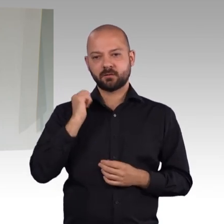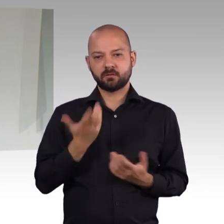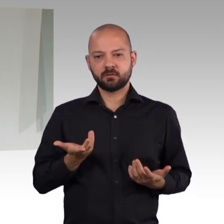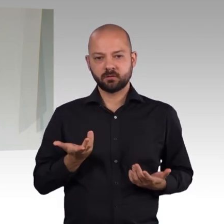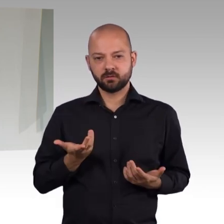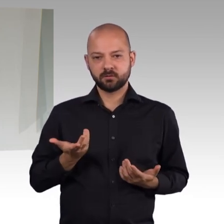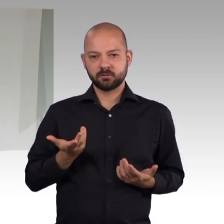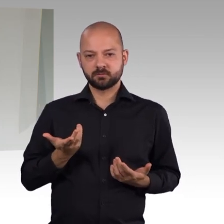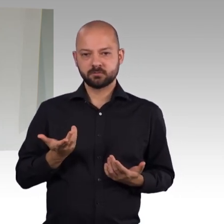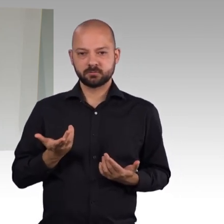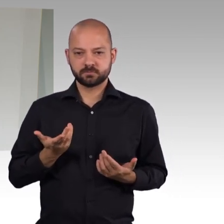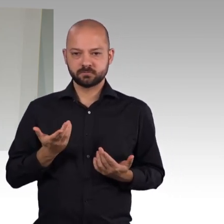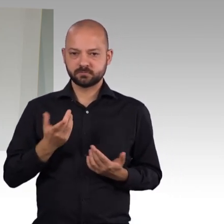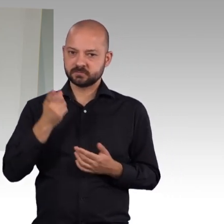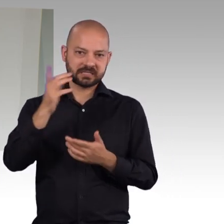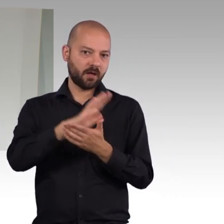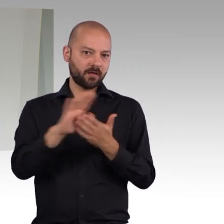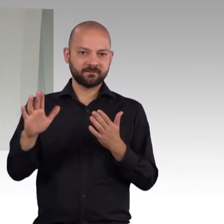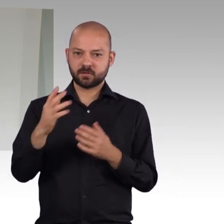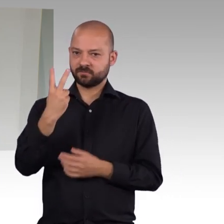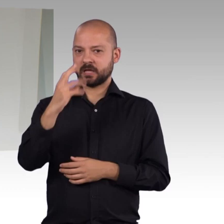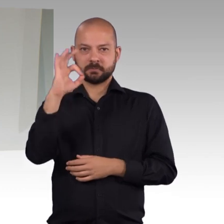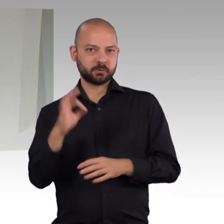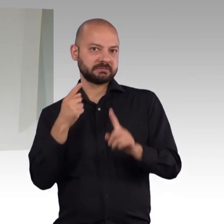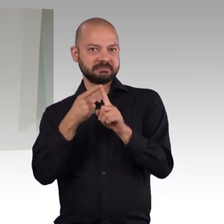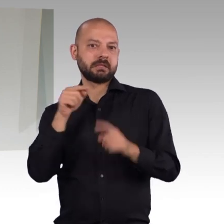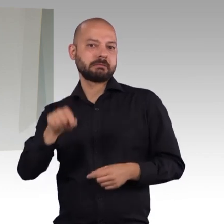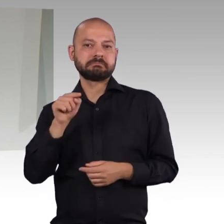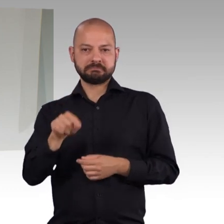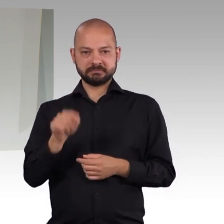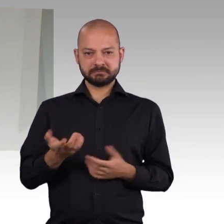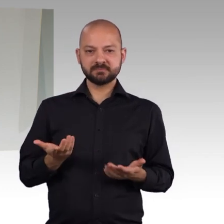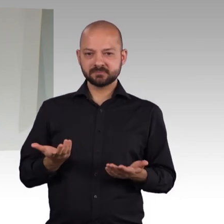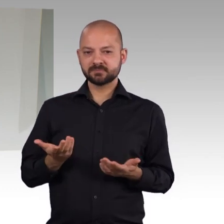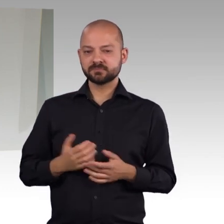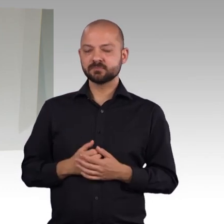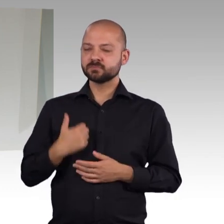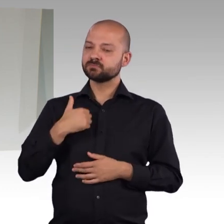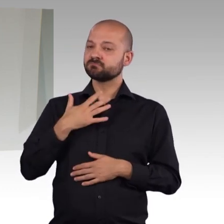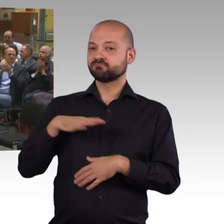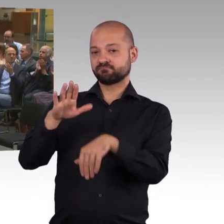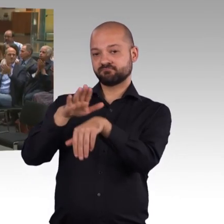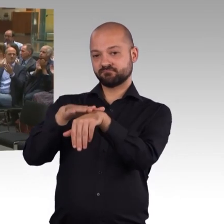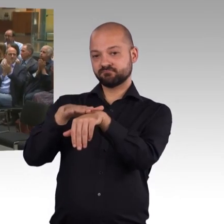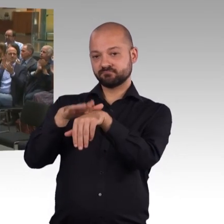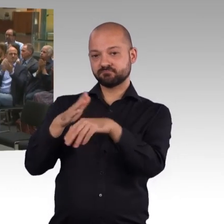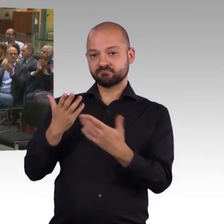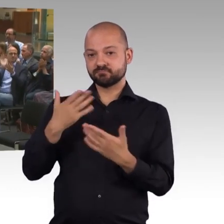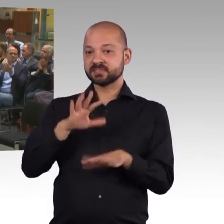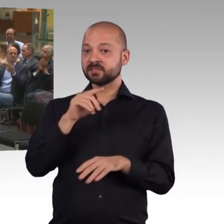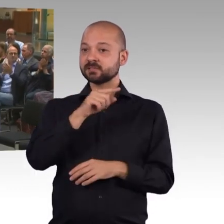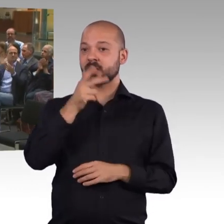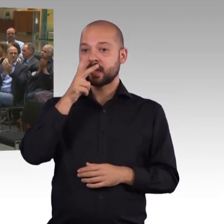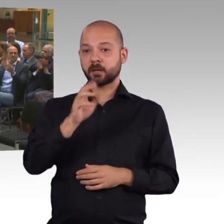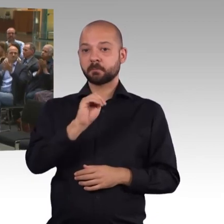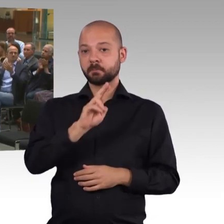das entscheidet immer noch der Bundestag, keine Regierung und keine Ministerin. Wir haben eine Parlamentsarmee und nur hier wird entschieden und